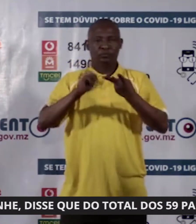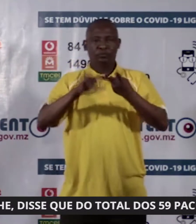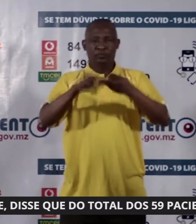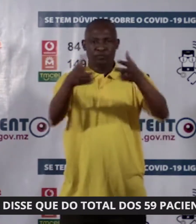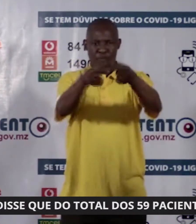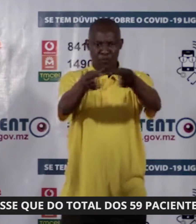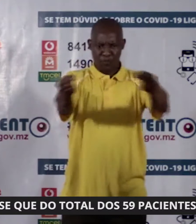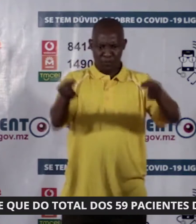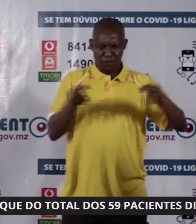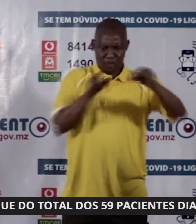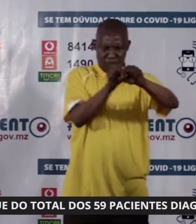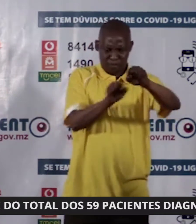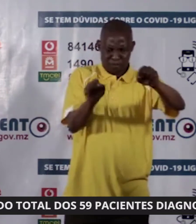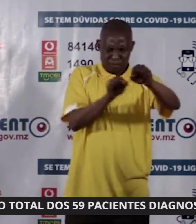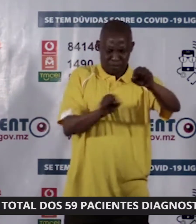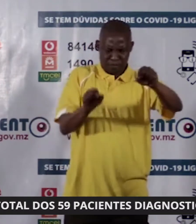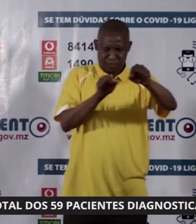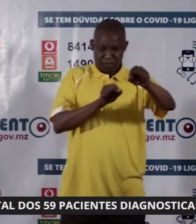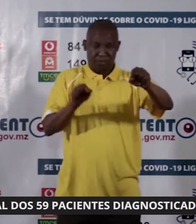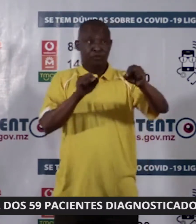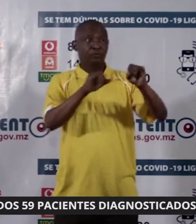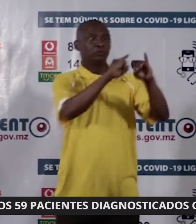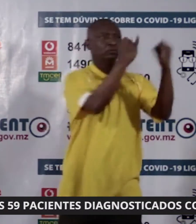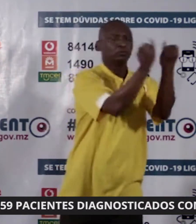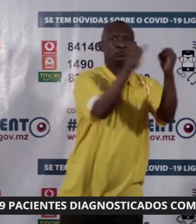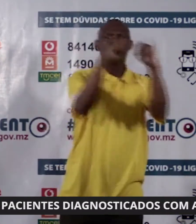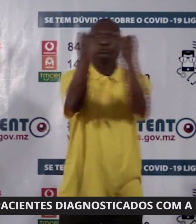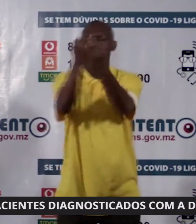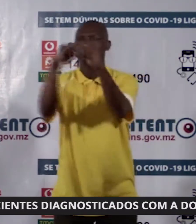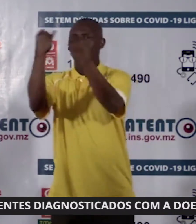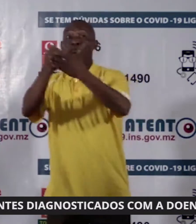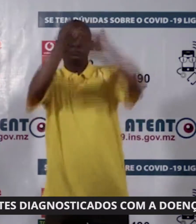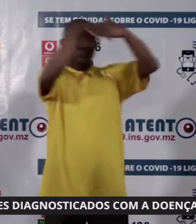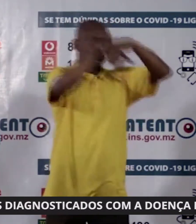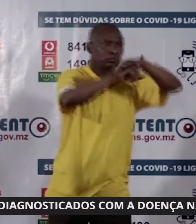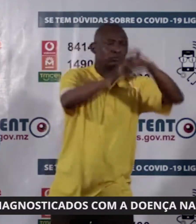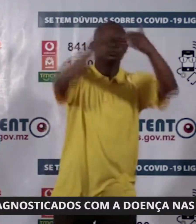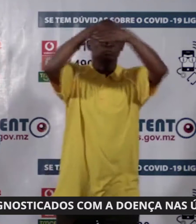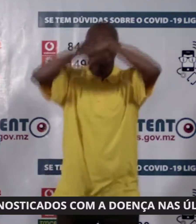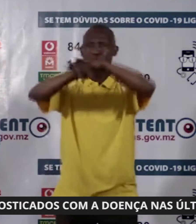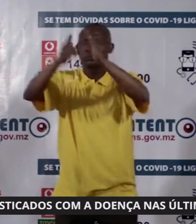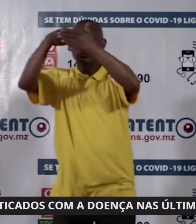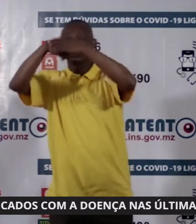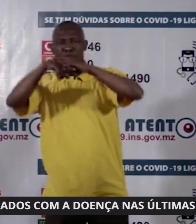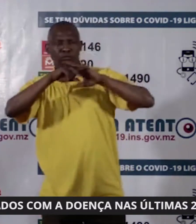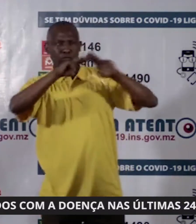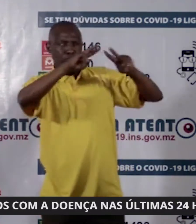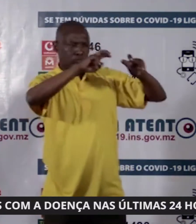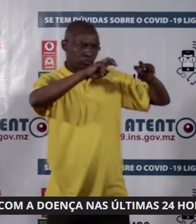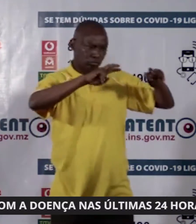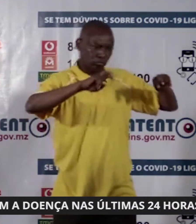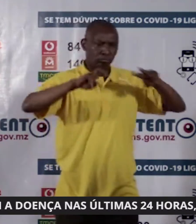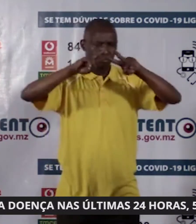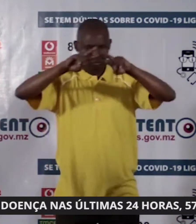das instituições, fazermos a validação e, neste momento, em conjunto, temos algumas instituições que já